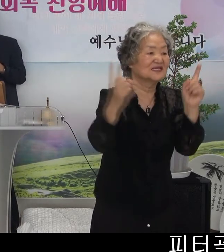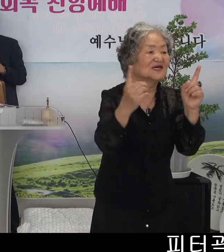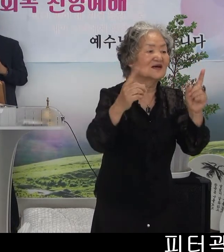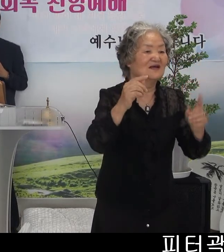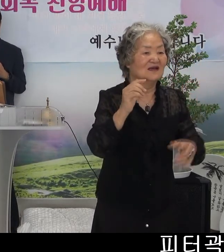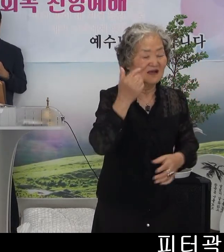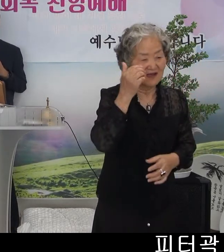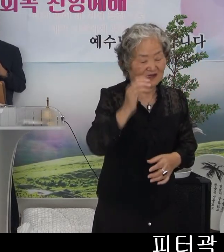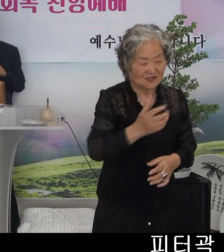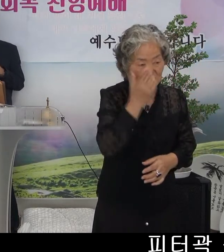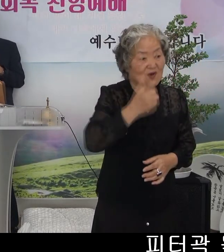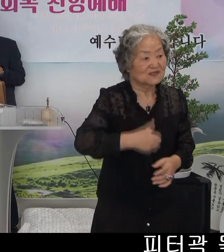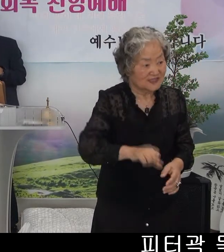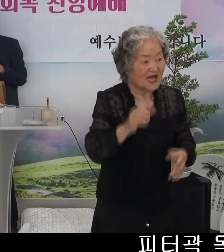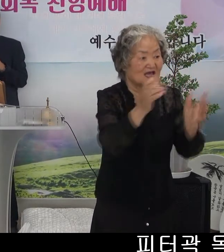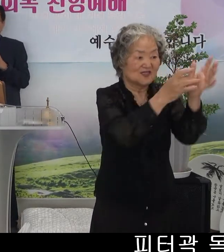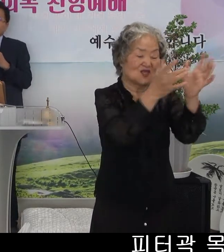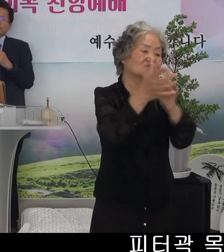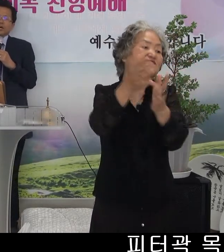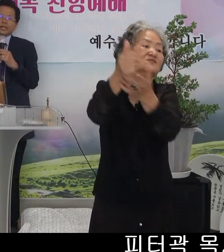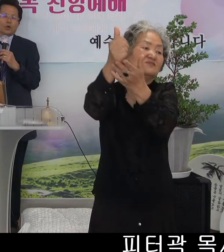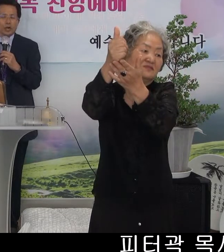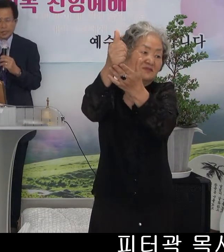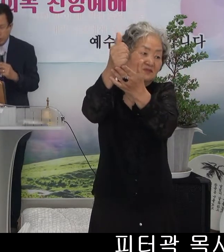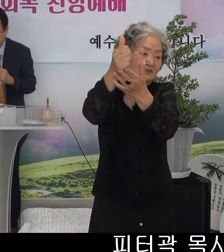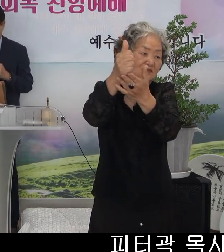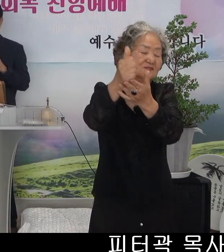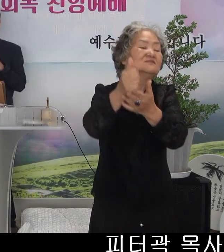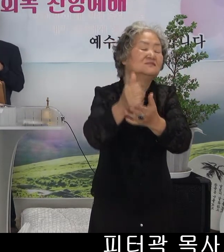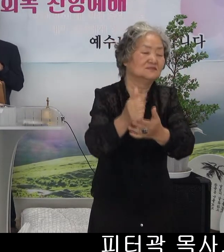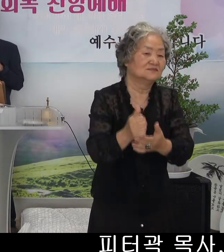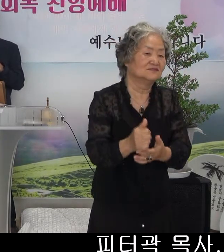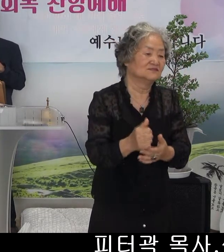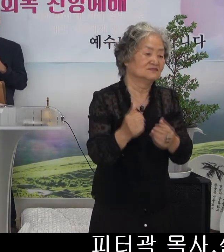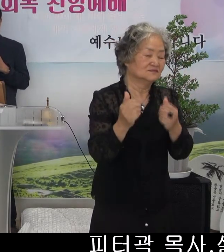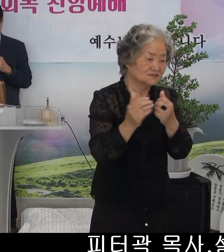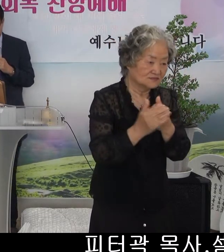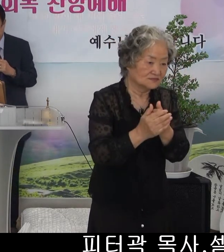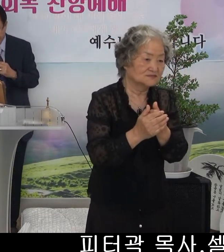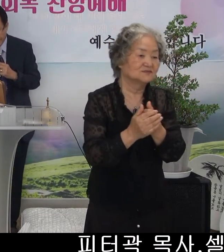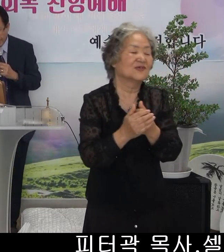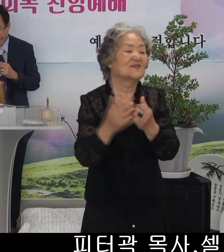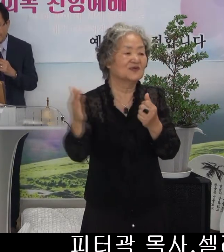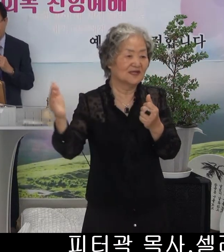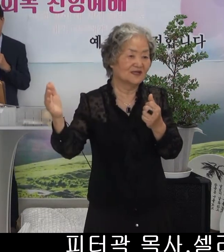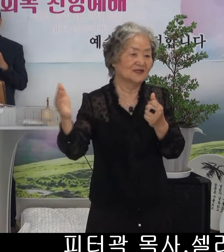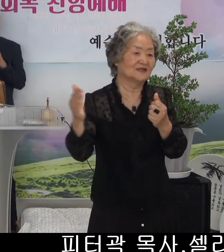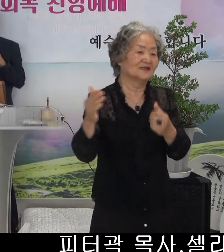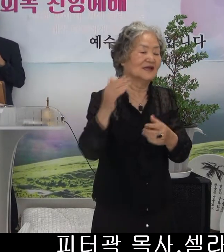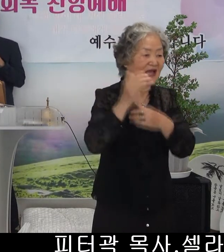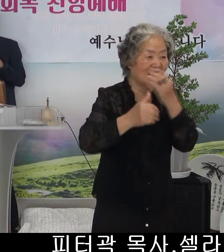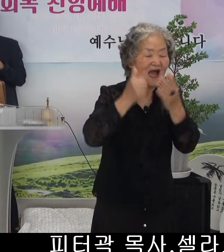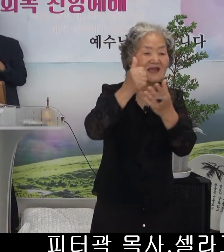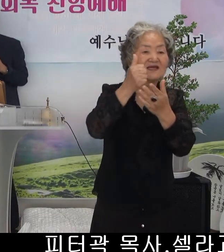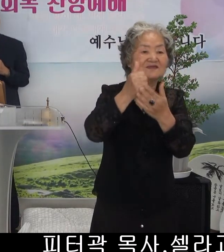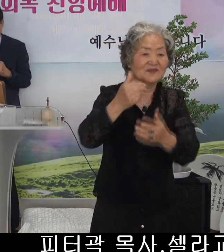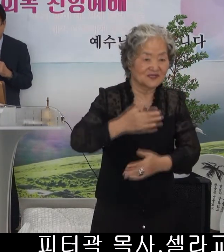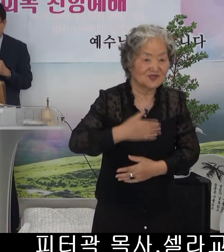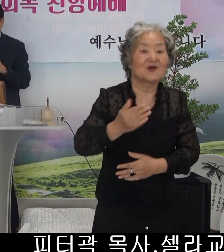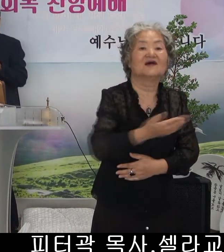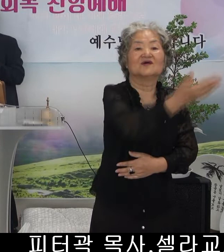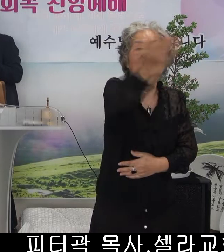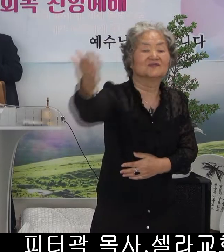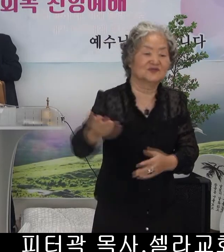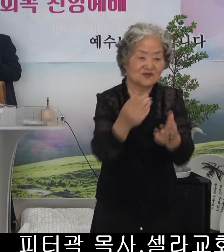죄 문제로 인해서 우리 자력으로 성부하나님께 올라갈 수 없게 되어버렸어요. 그래서 하나님께서 저와 여러분들을